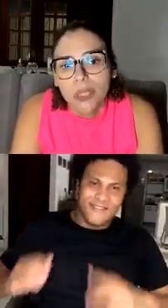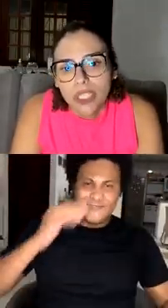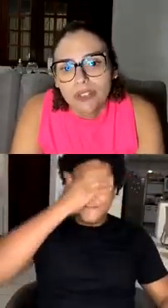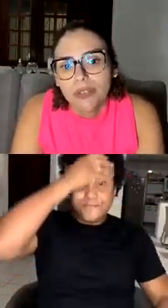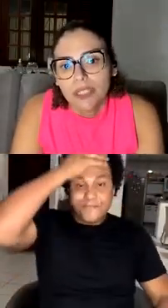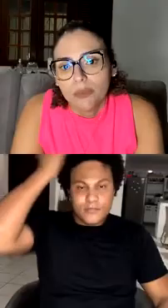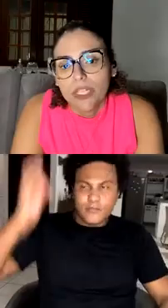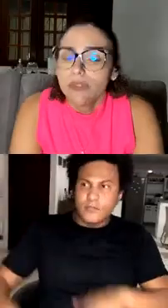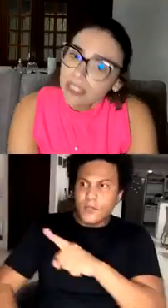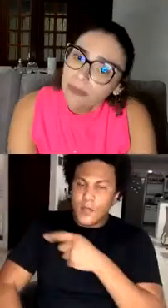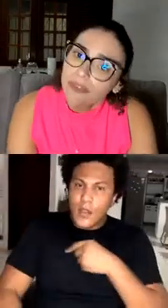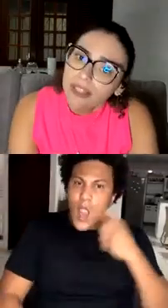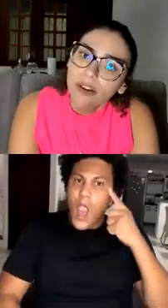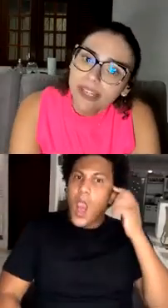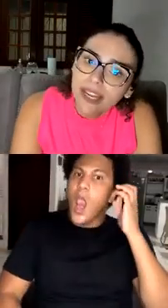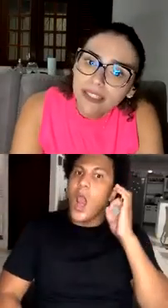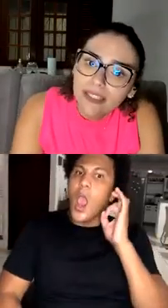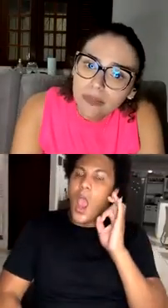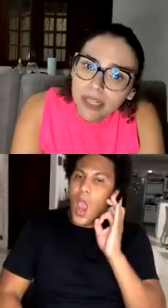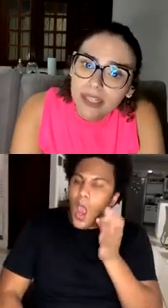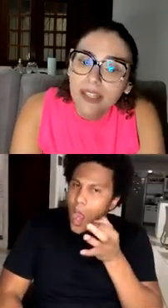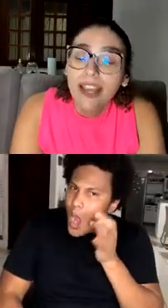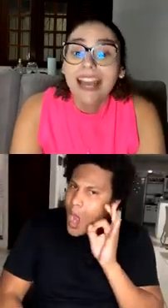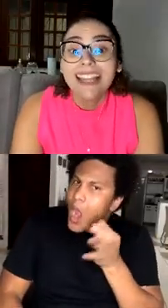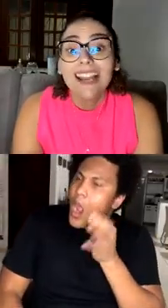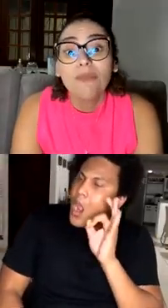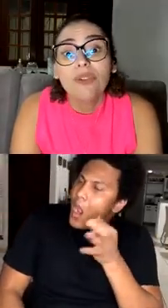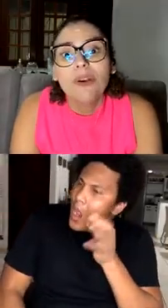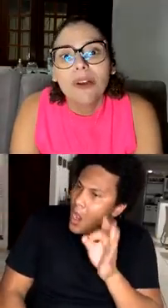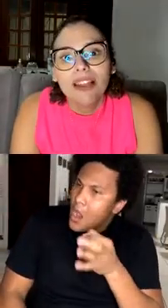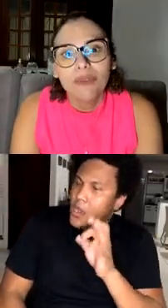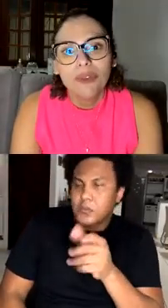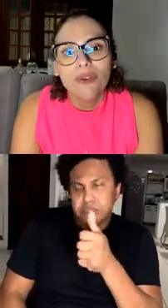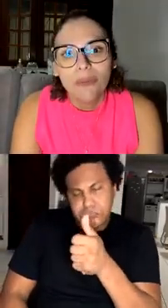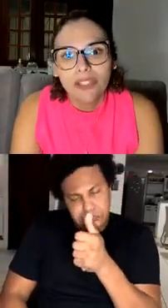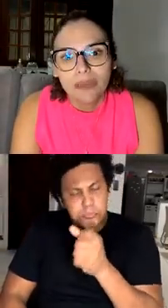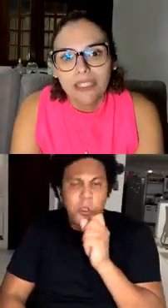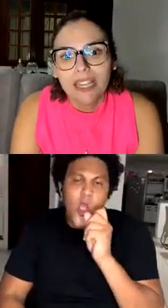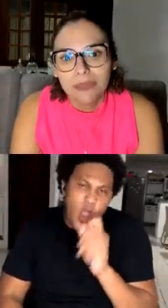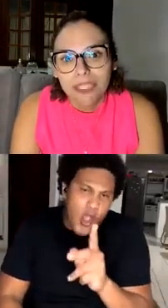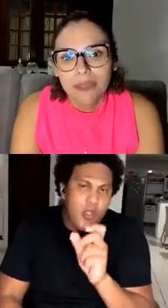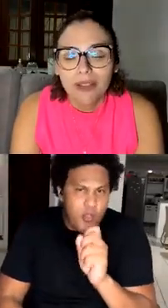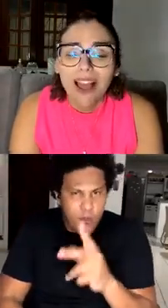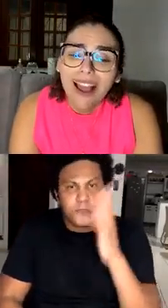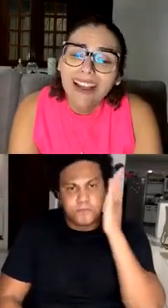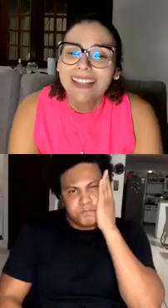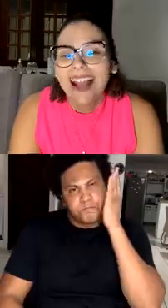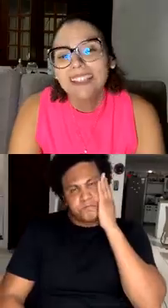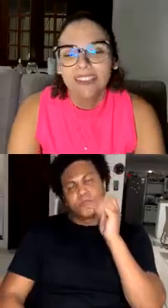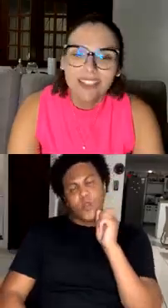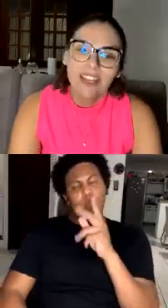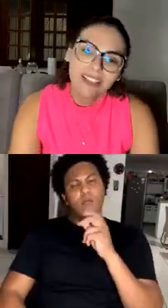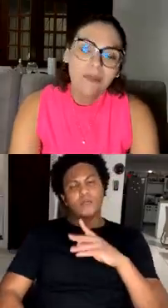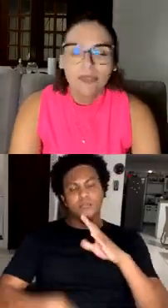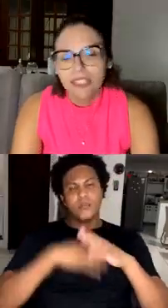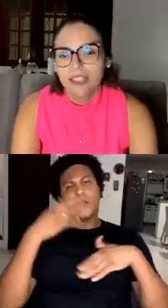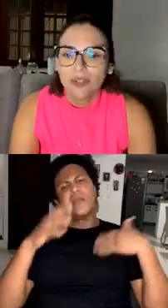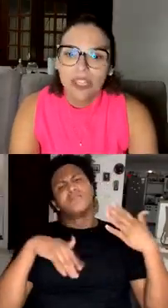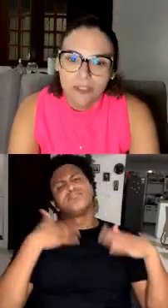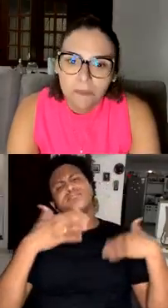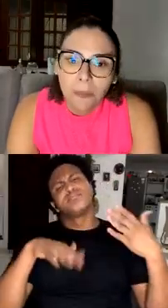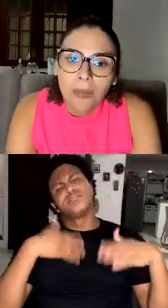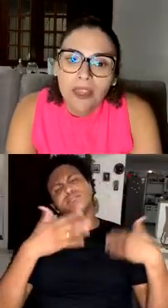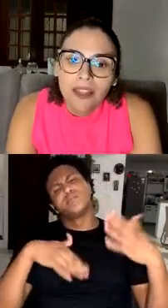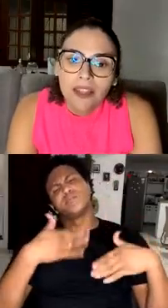alguma menina passando por isso, você aproveita e orienta também. E ela mudou o comportamento dela, a percepção. Então tá certo, tá bom, tá certo,